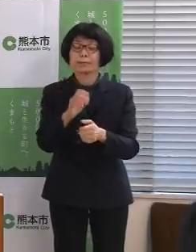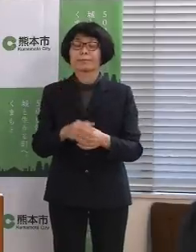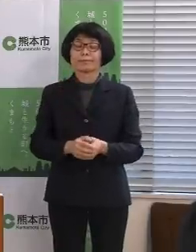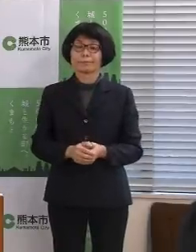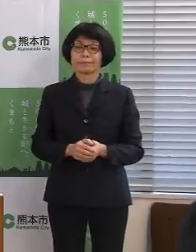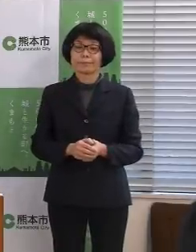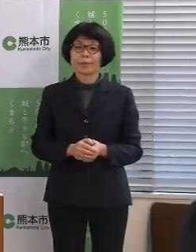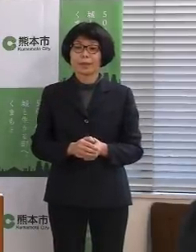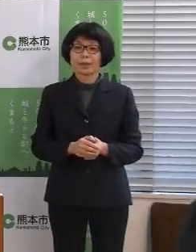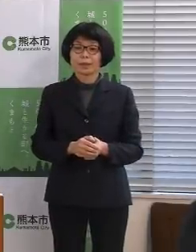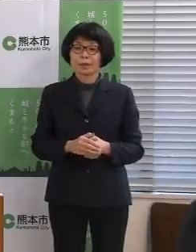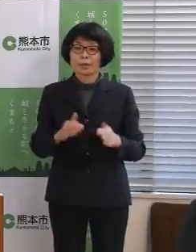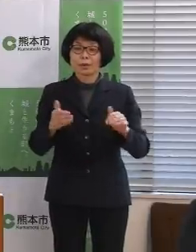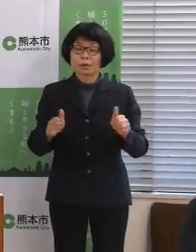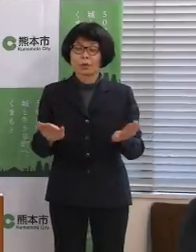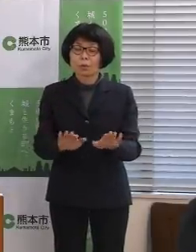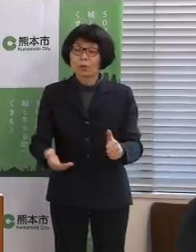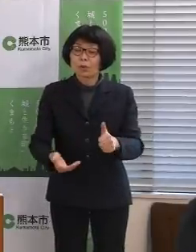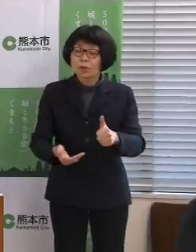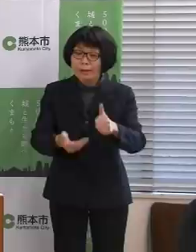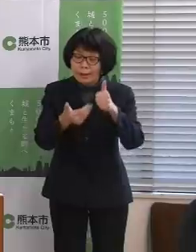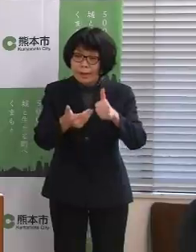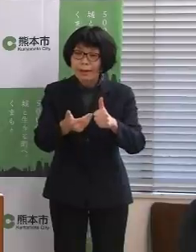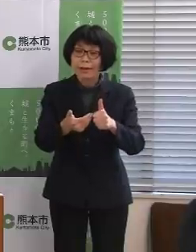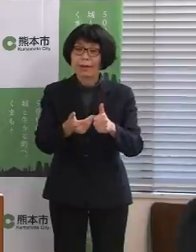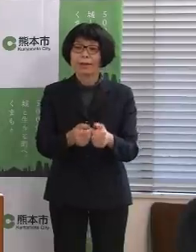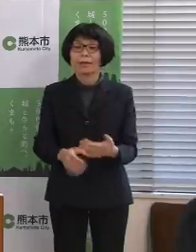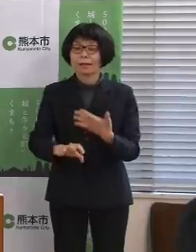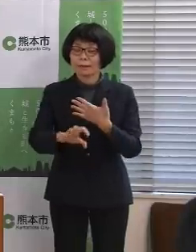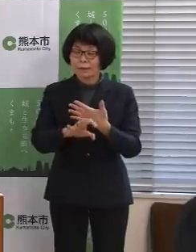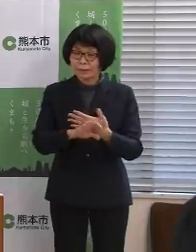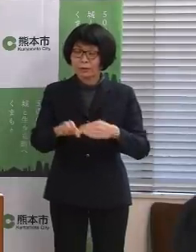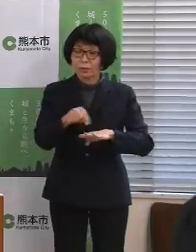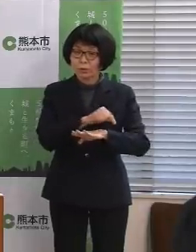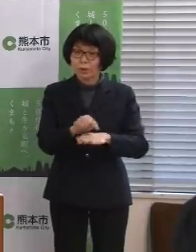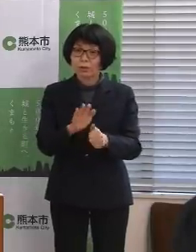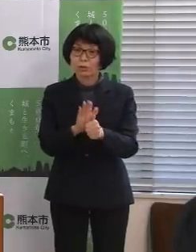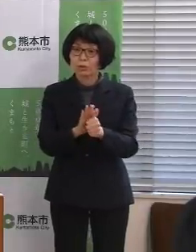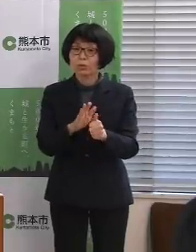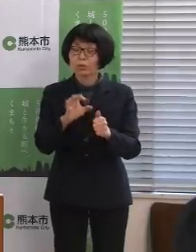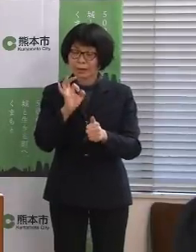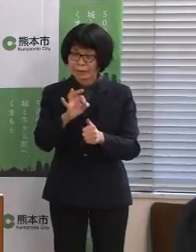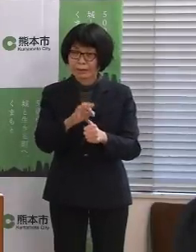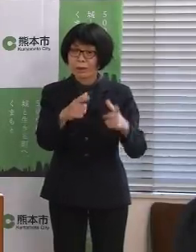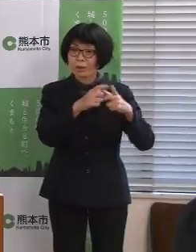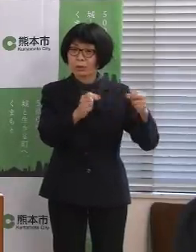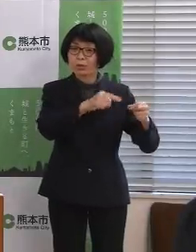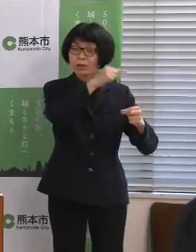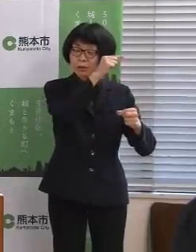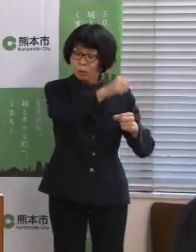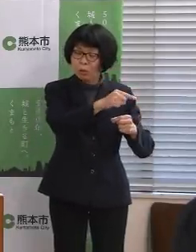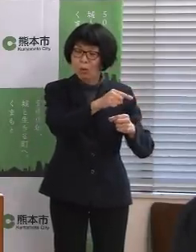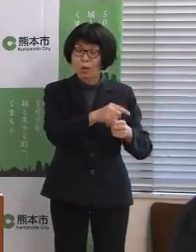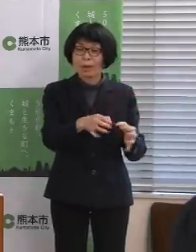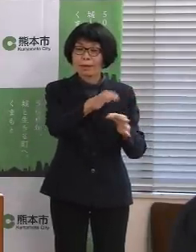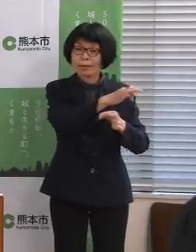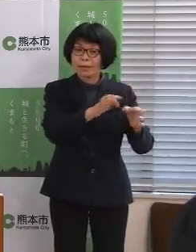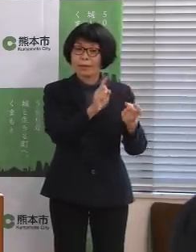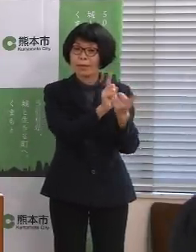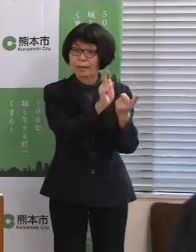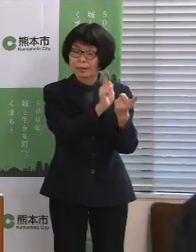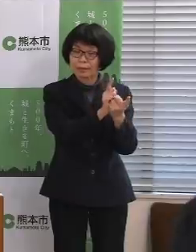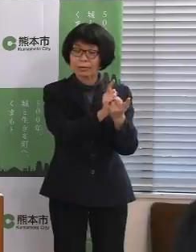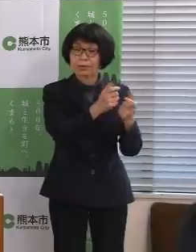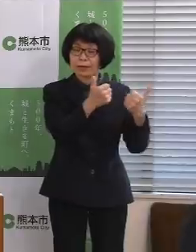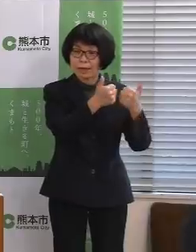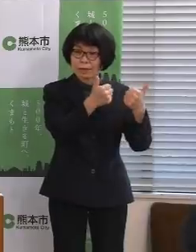て世帯への臨時特別給付金は国の新型コロナウイルス感染症緊急経済対策において小学